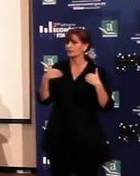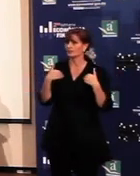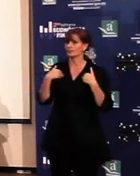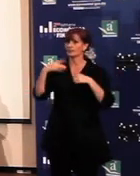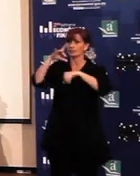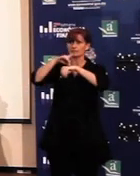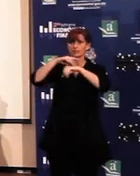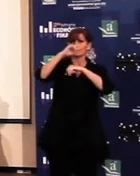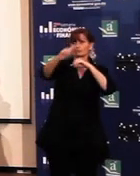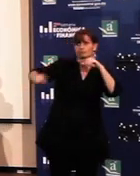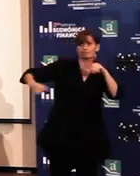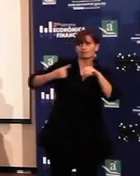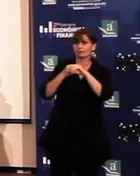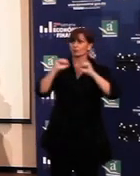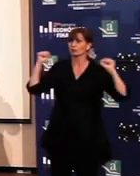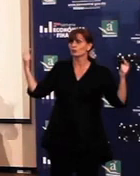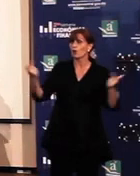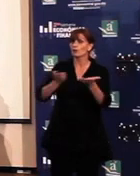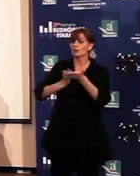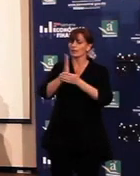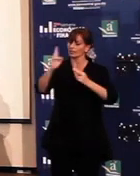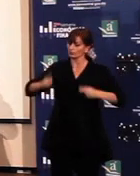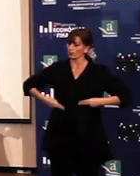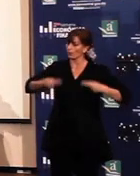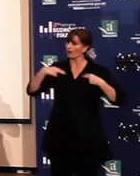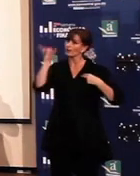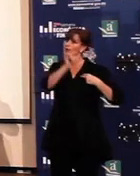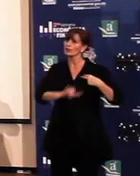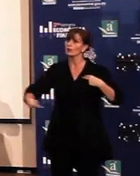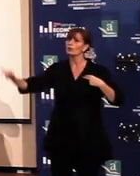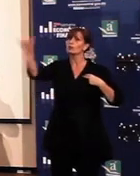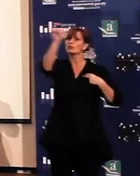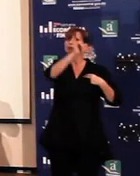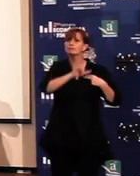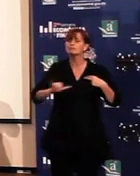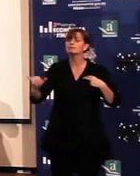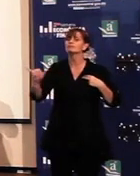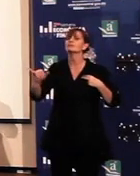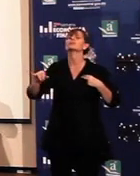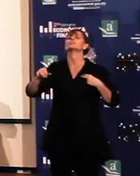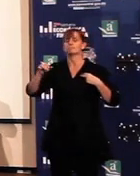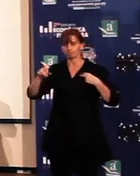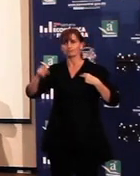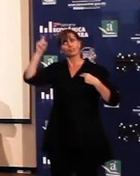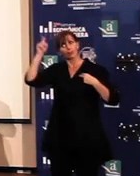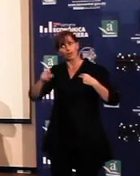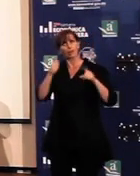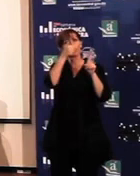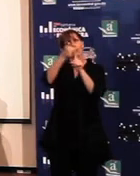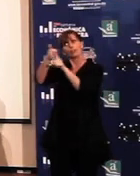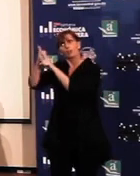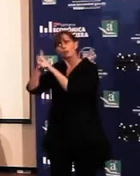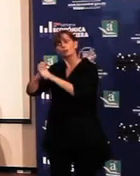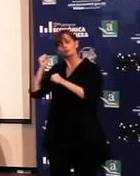tierra todos los humanos tenemos el mismo derecho a ser tratados de igual forma entonces vamos a trabajar a poner nuestro granito de arena cada